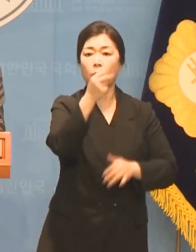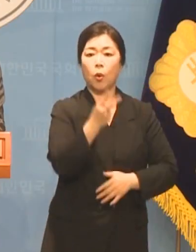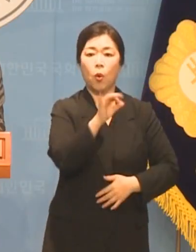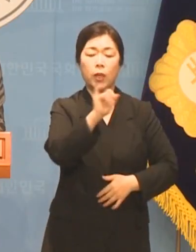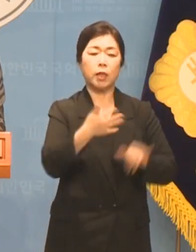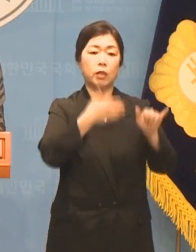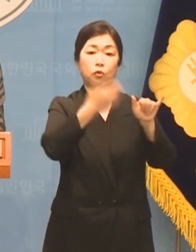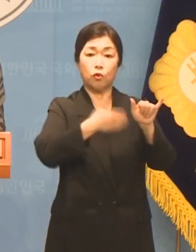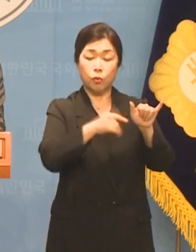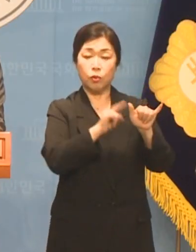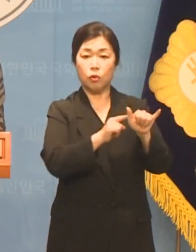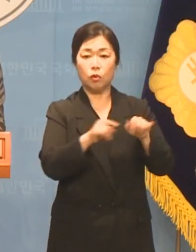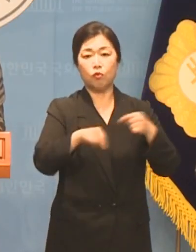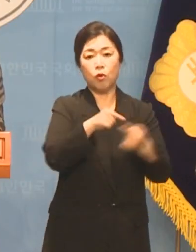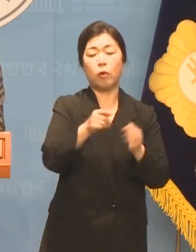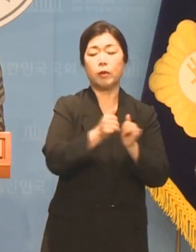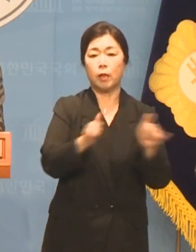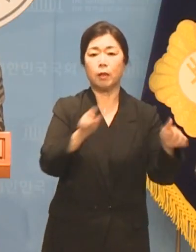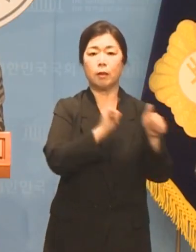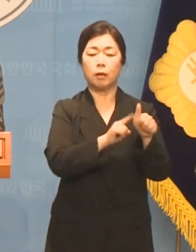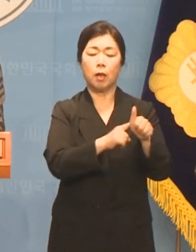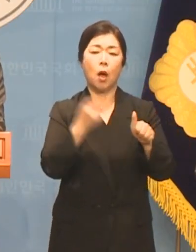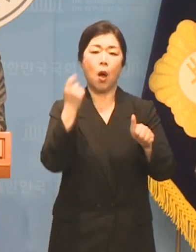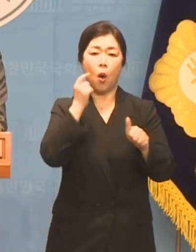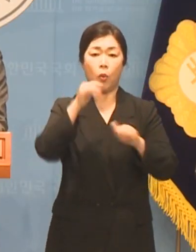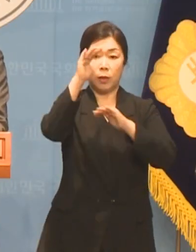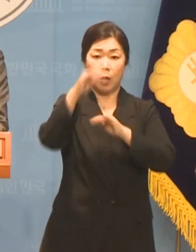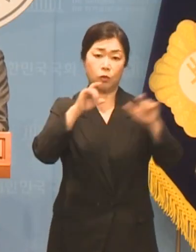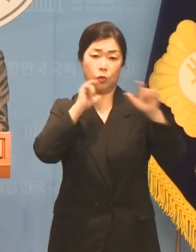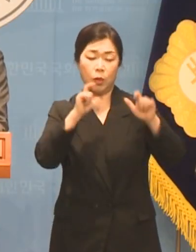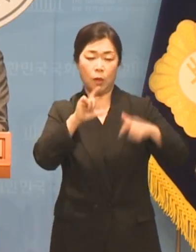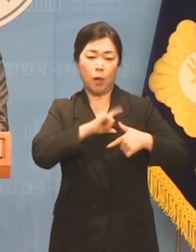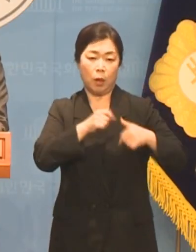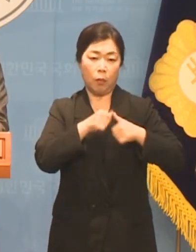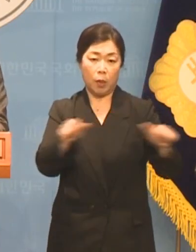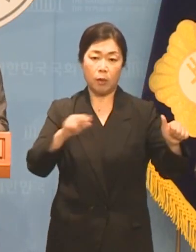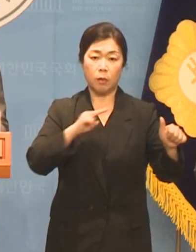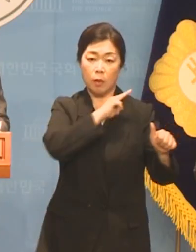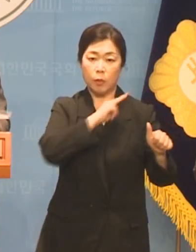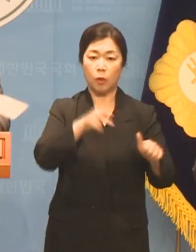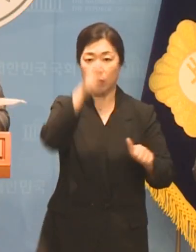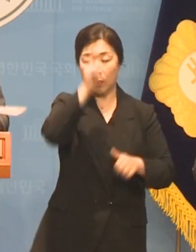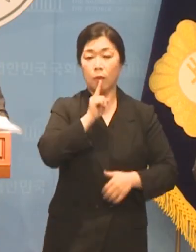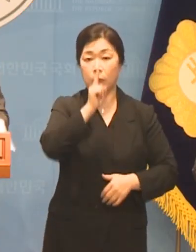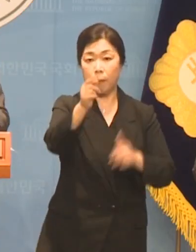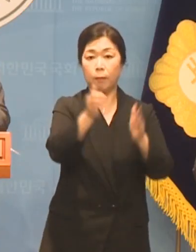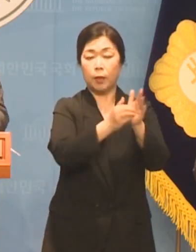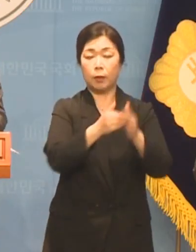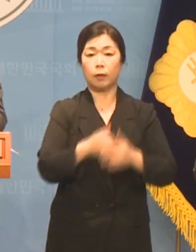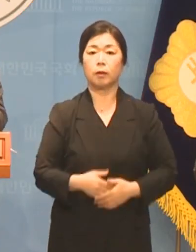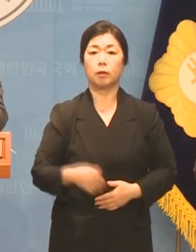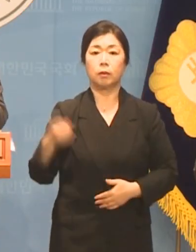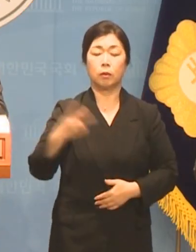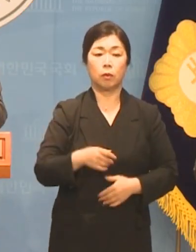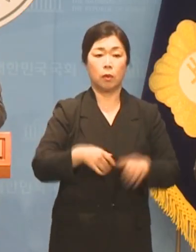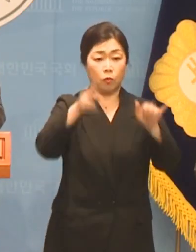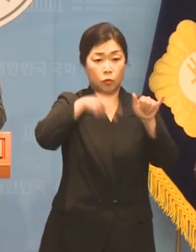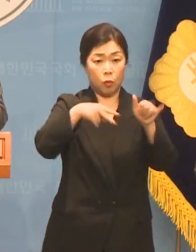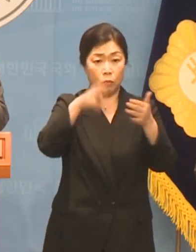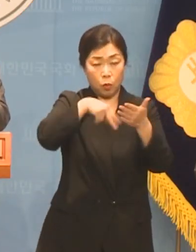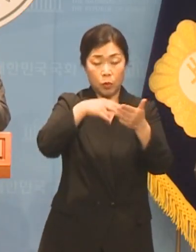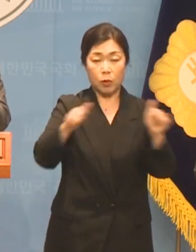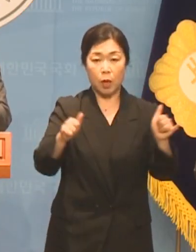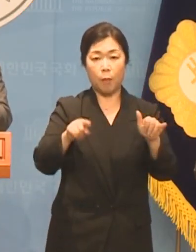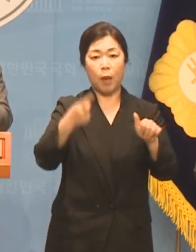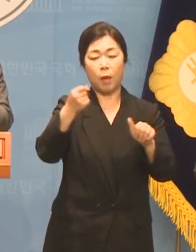운영자를 정보통신망법상 허위사실 유포에 의한 명예훼손 혐의로 경찰에 고발하였습니다. 또한 구독자 100만 명을